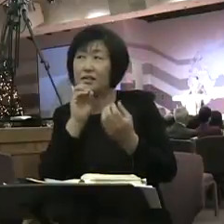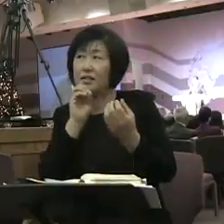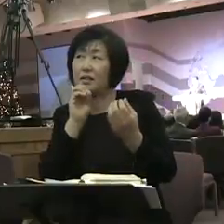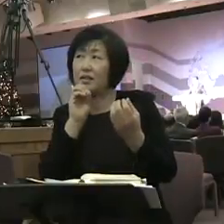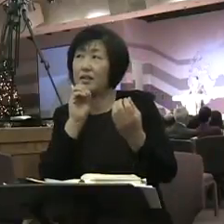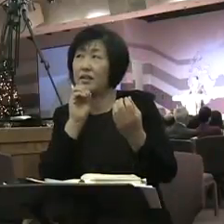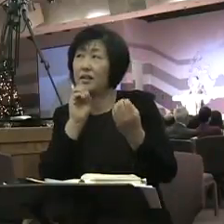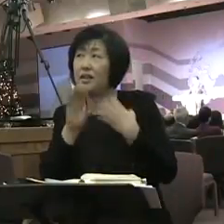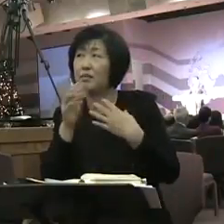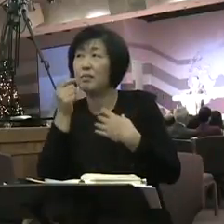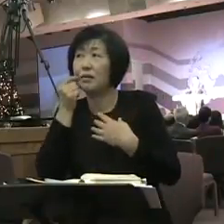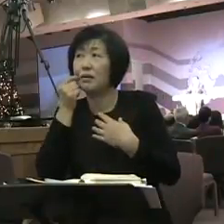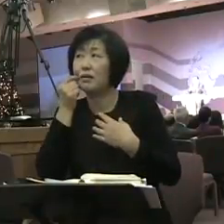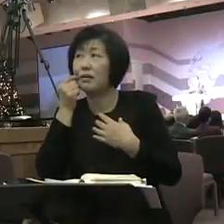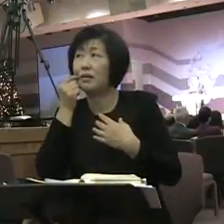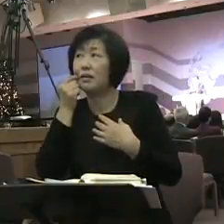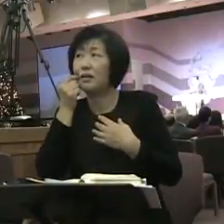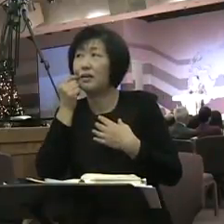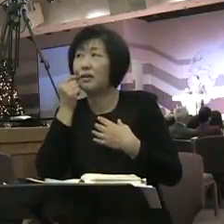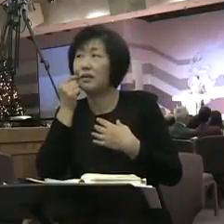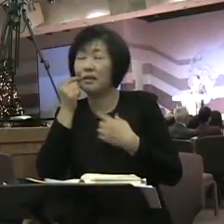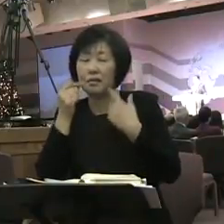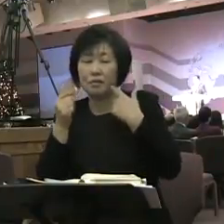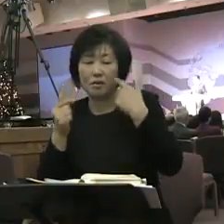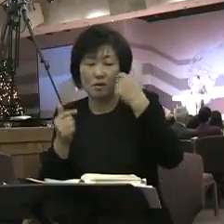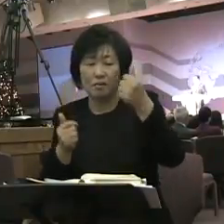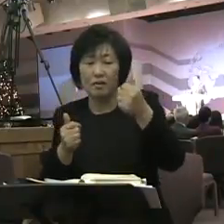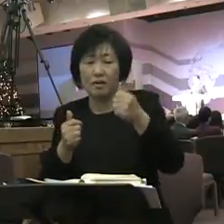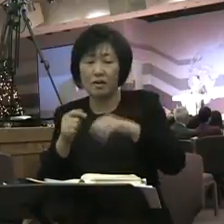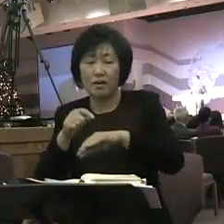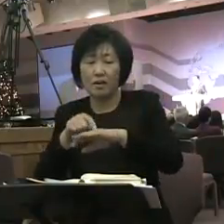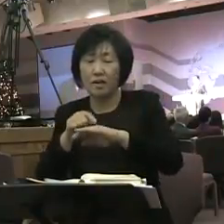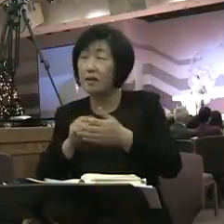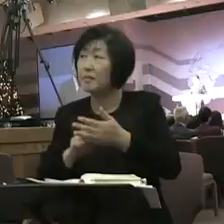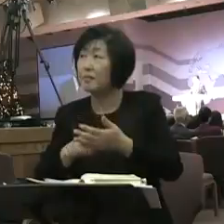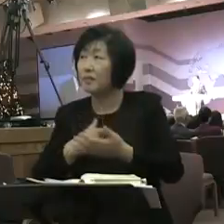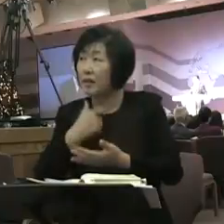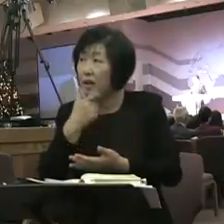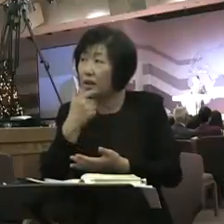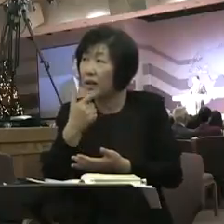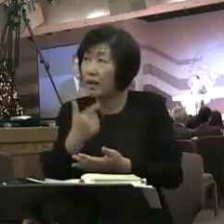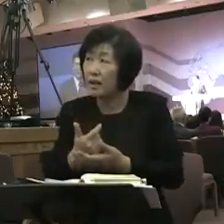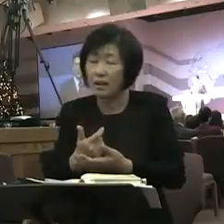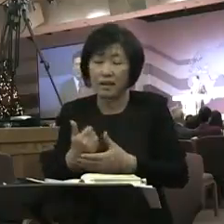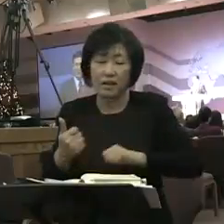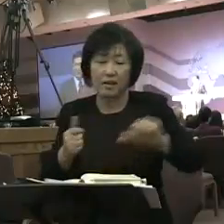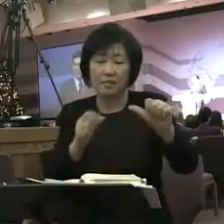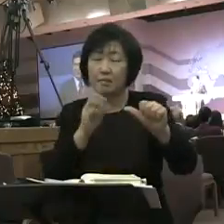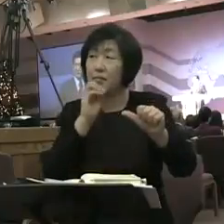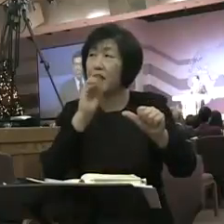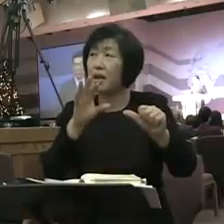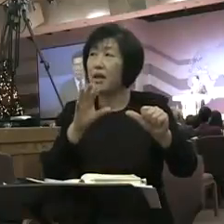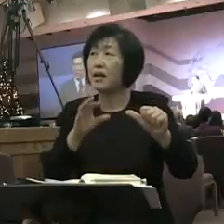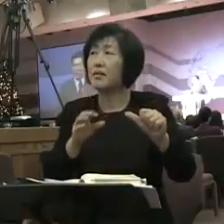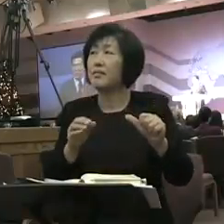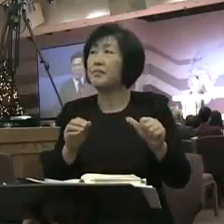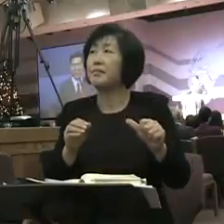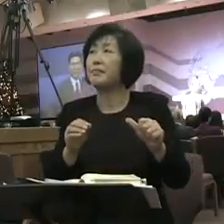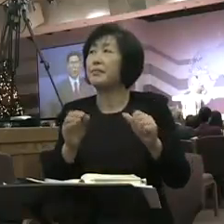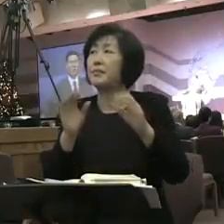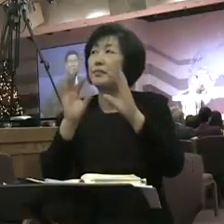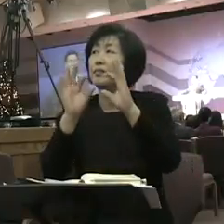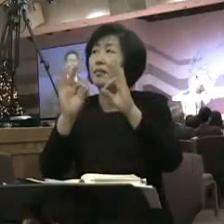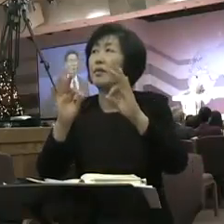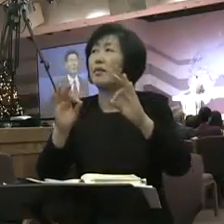그렇게 생각을 했는데 그 다음에 저의 마음을 감동시키는 그런 그 말을 제 아들이 했습니다. 제가 보지는 않았지만